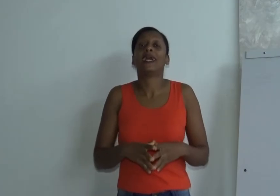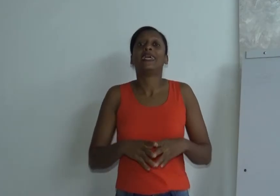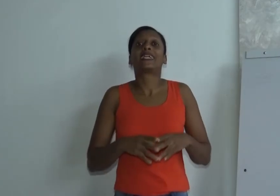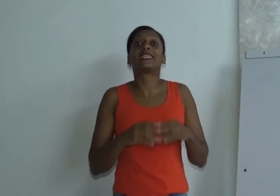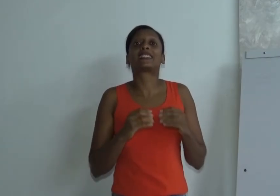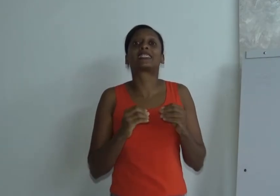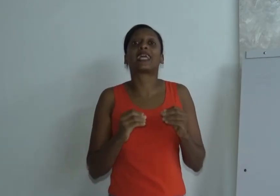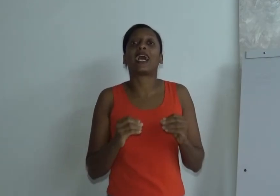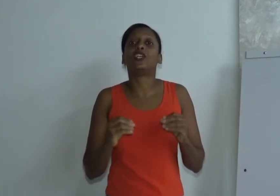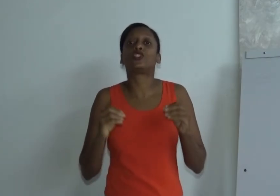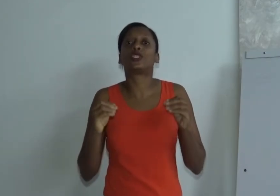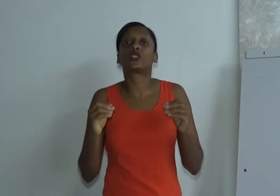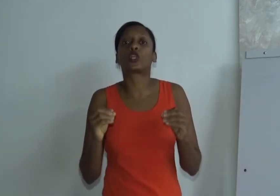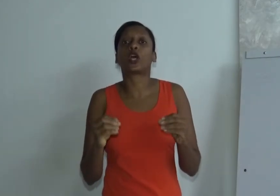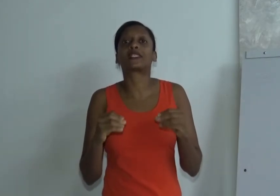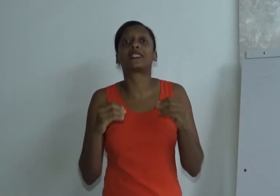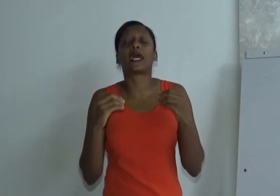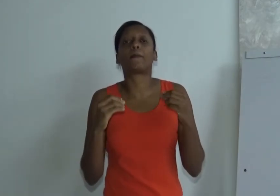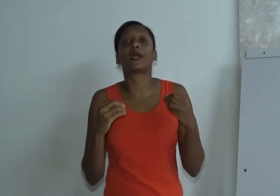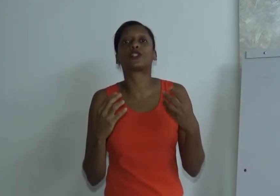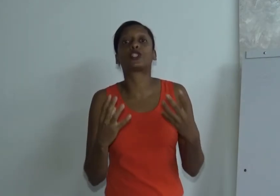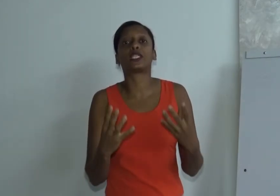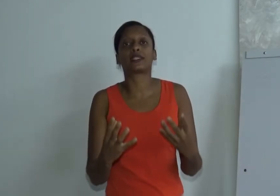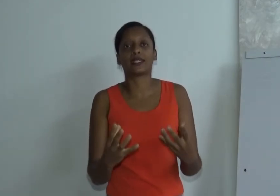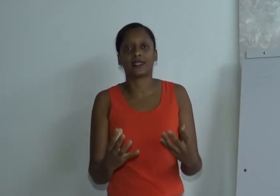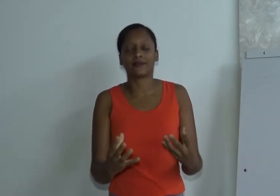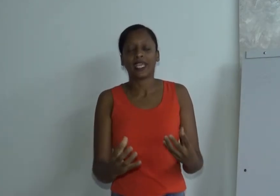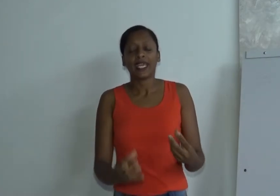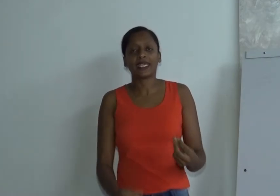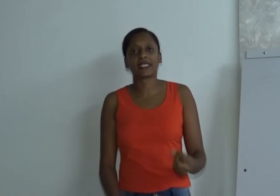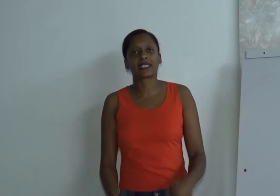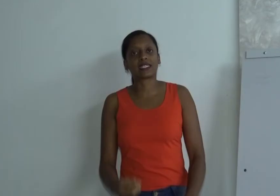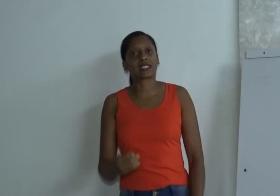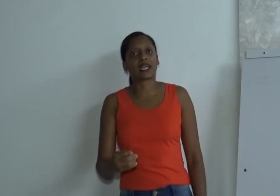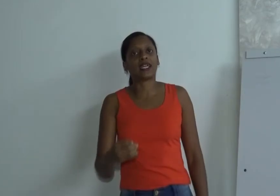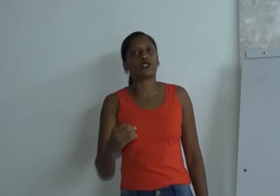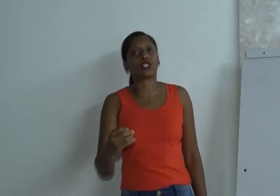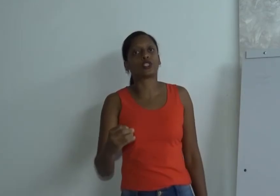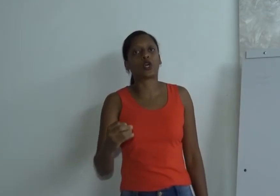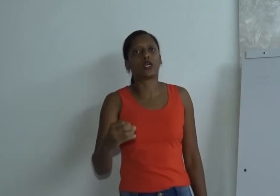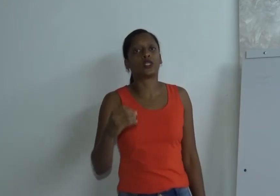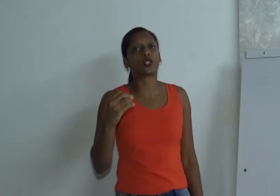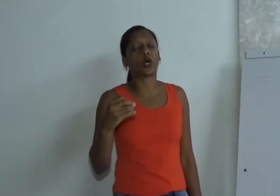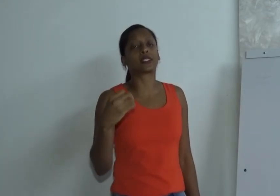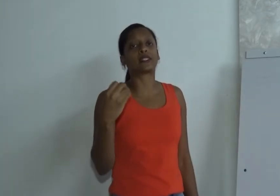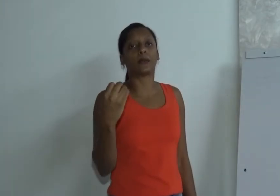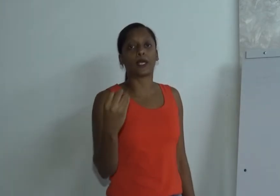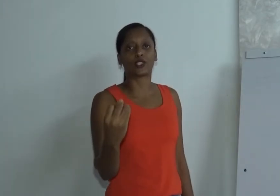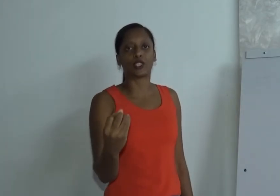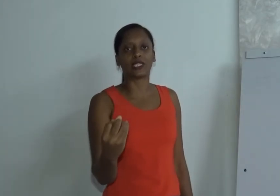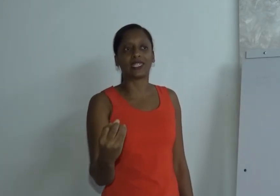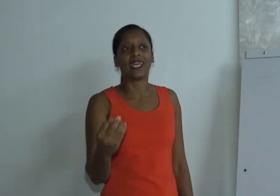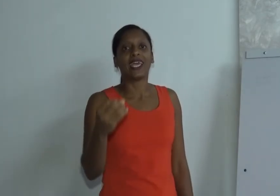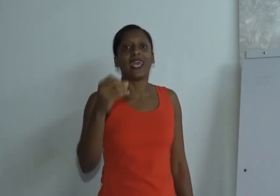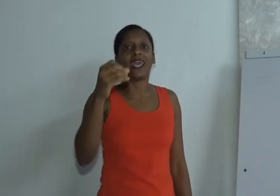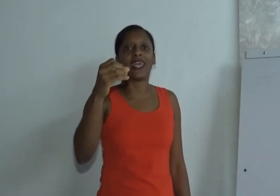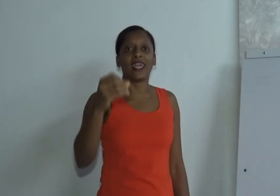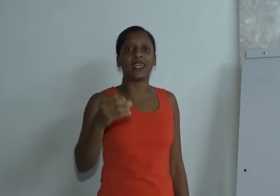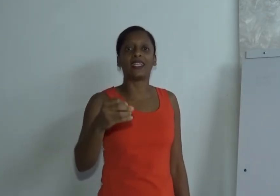formar cristais de hidroxiapatita. Esses cristais de hidroxiapatita é eles